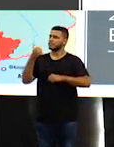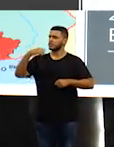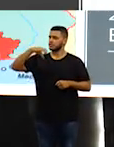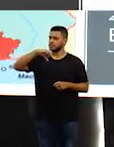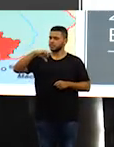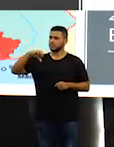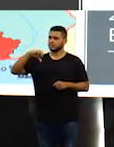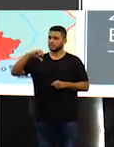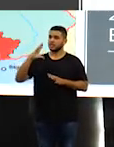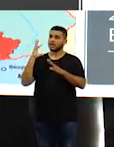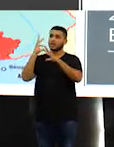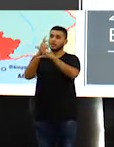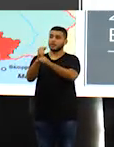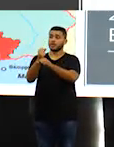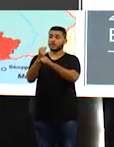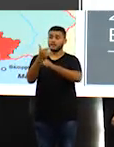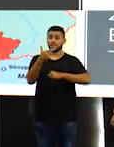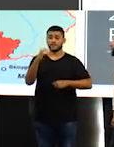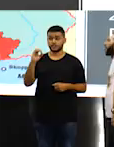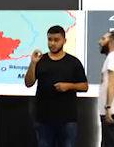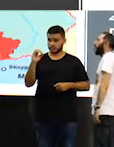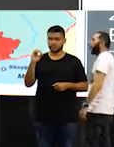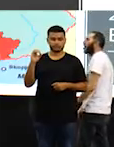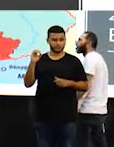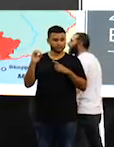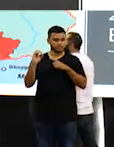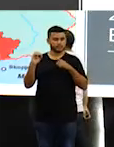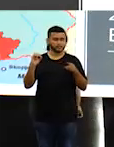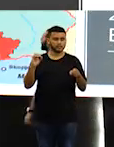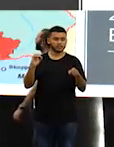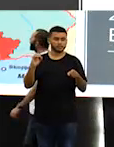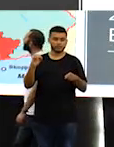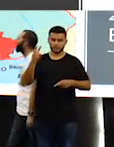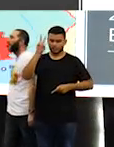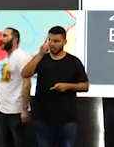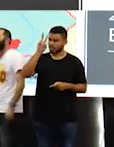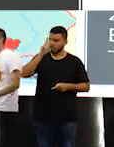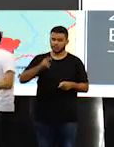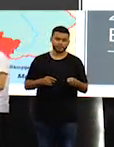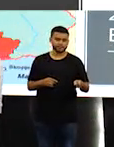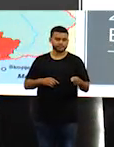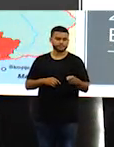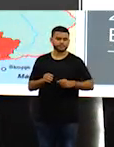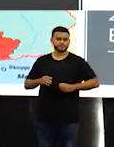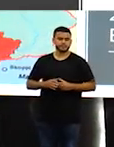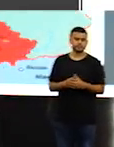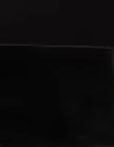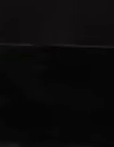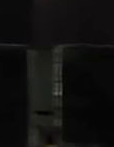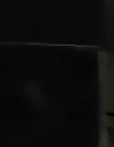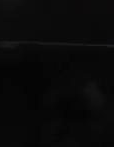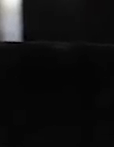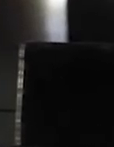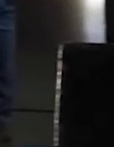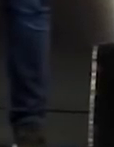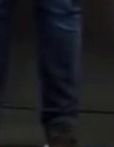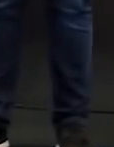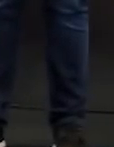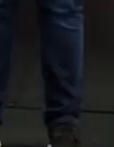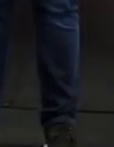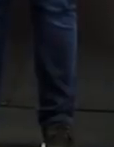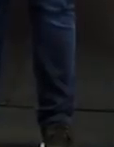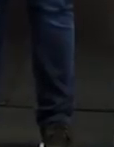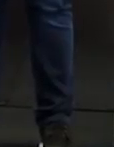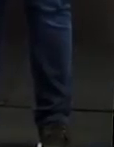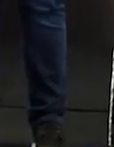de Kosovo não, pois fique lembrando, viu, pessoal? Foi quando o sérvio Slobodan Milosevic